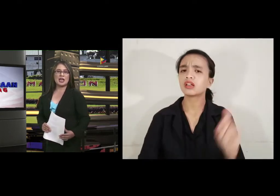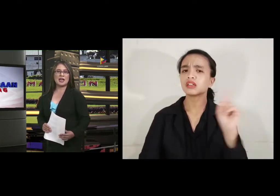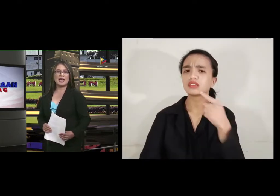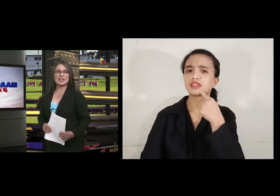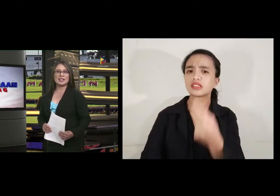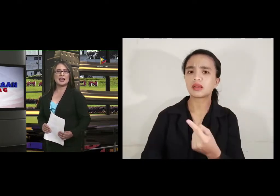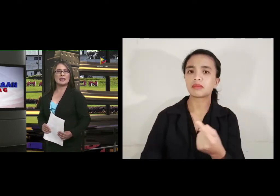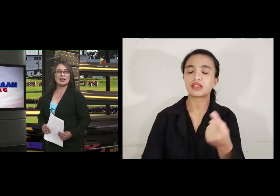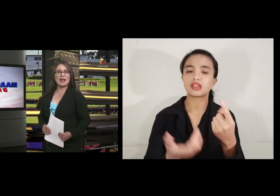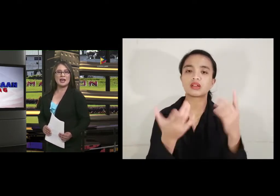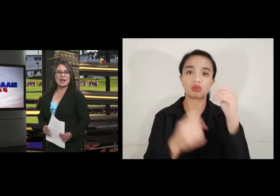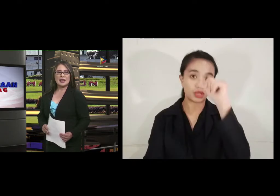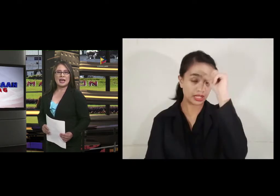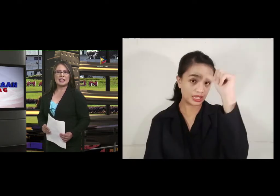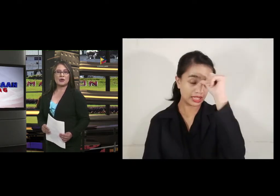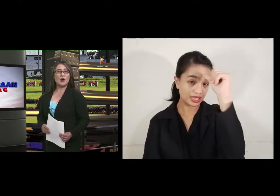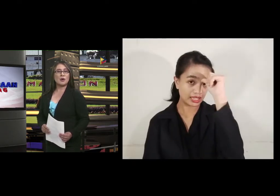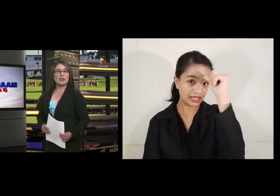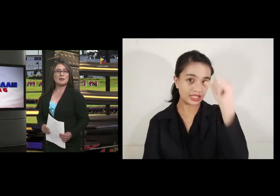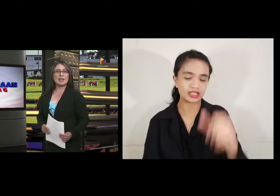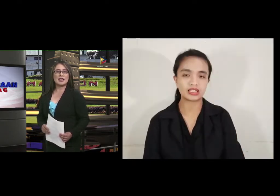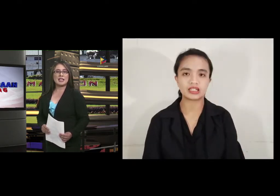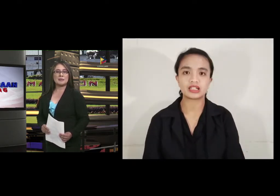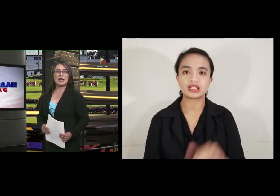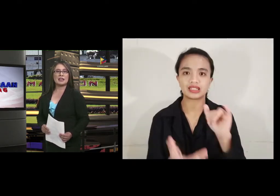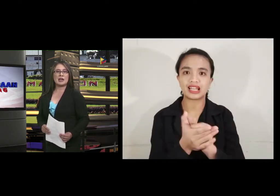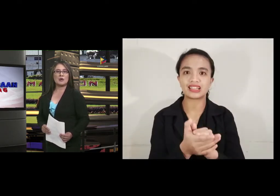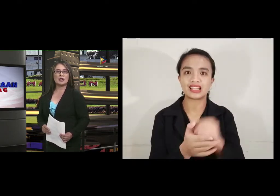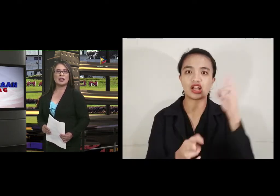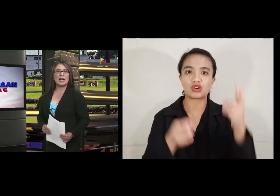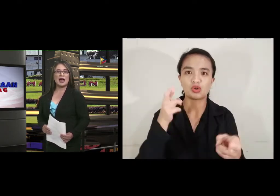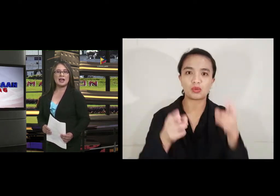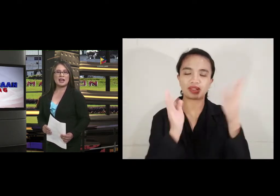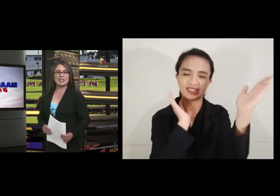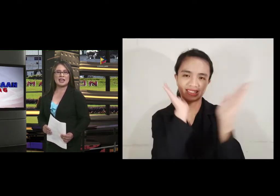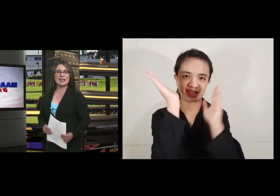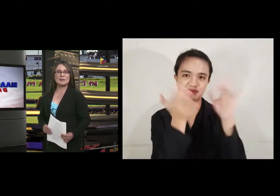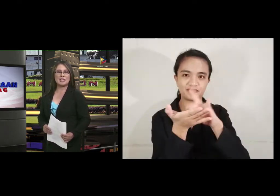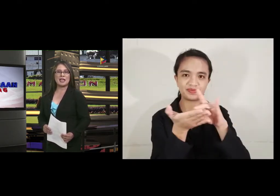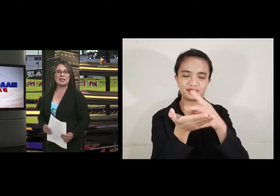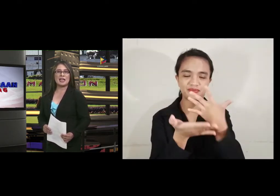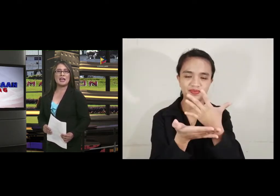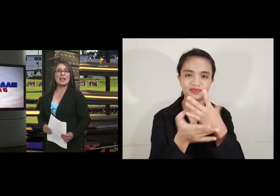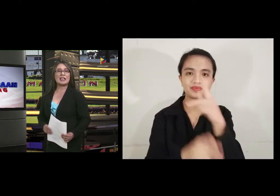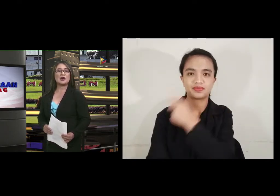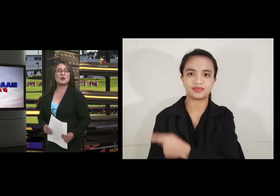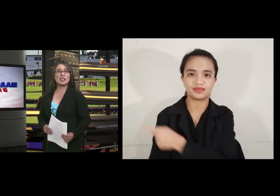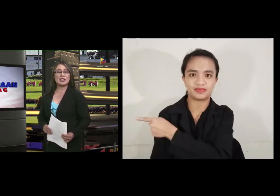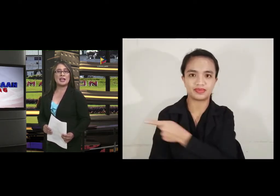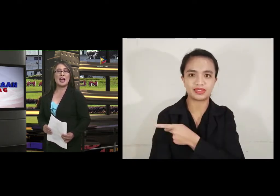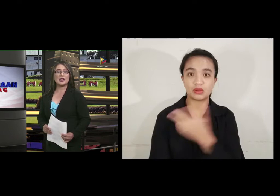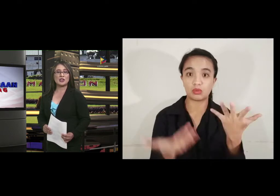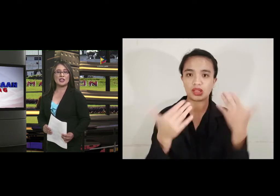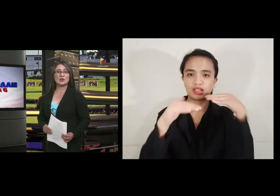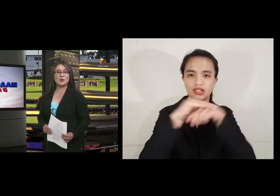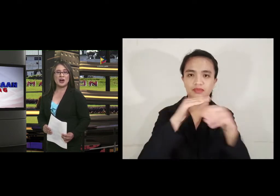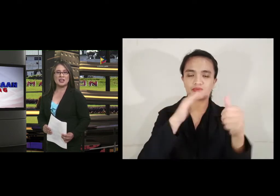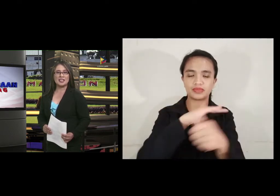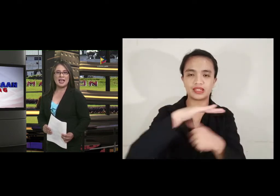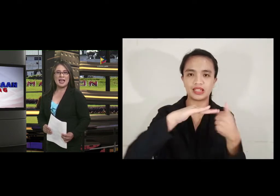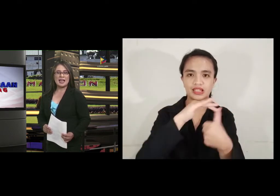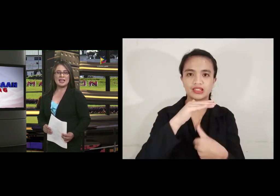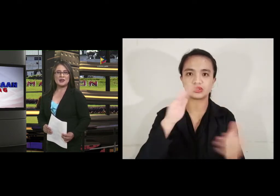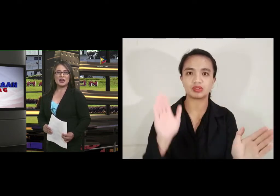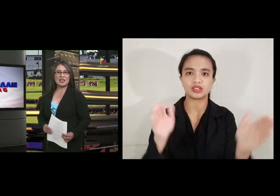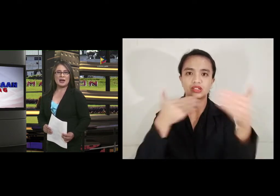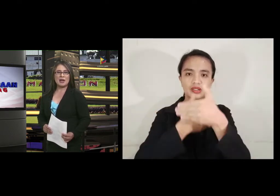syudad ti Chennai sa Jai India, dagiti robot ti mangiserbi iti taraon ken agas kadagiti pasyente iti uneg ti isolation